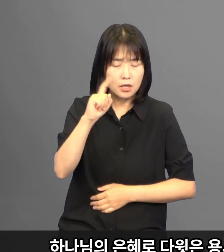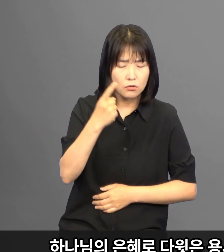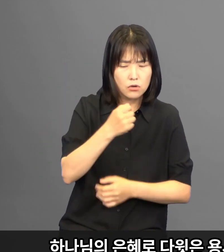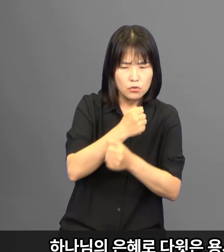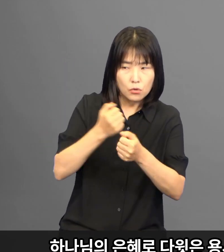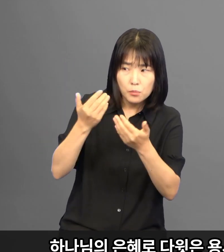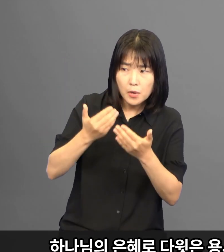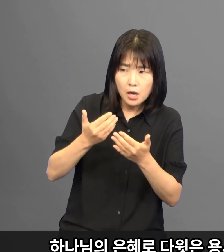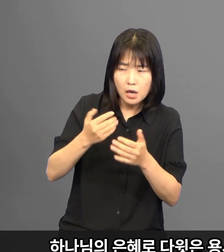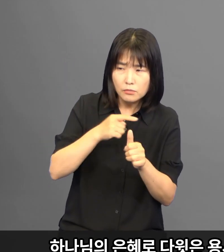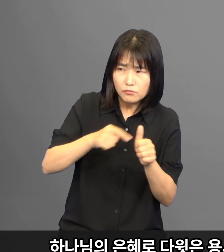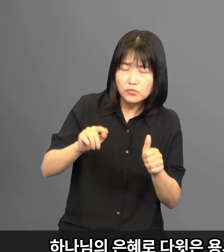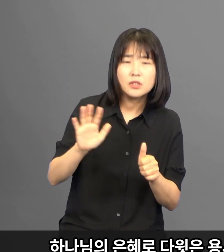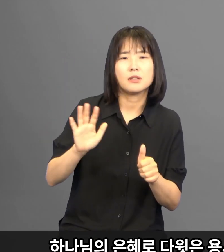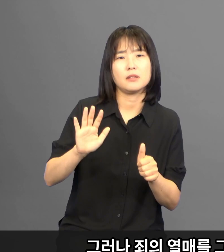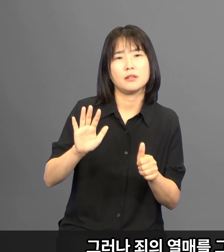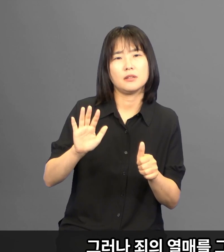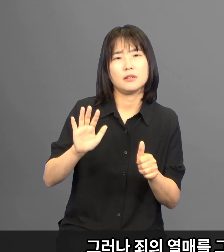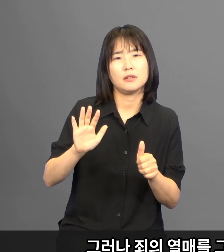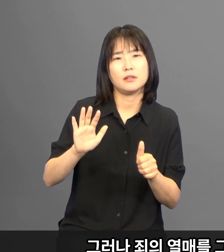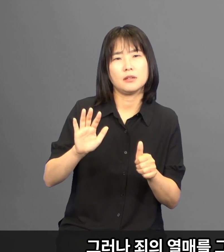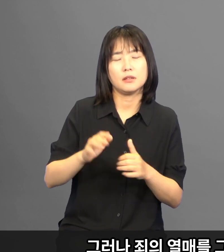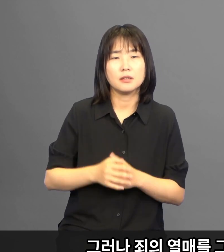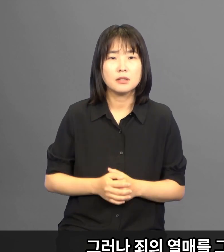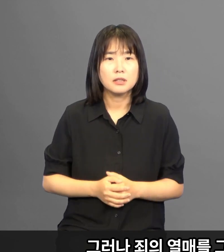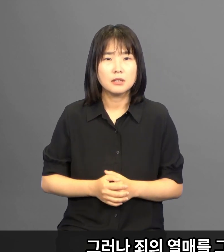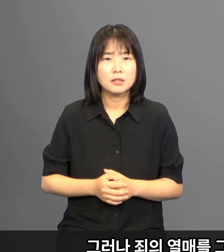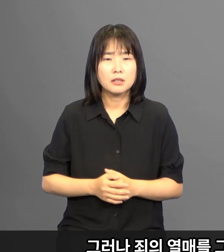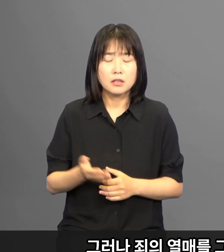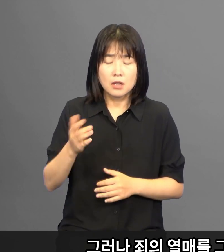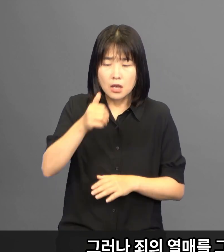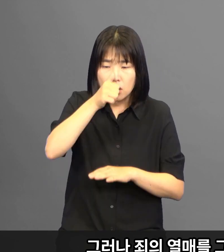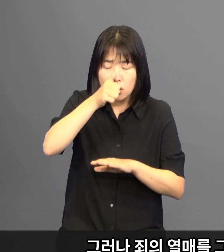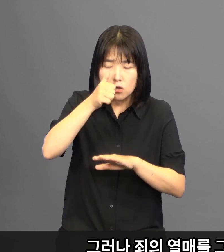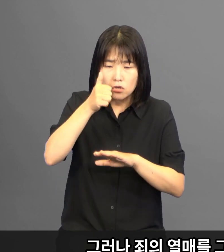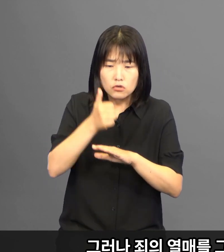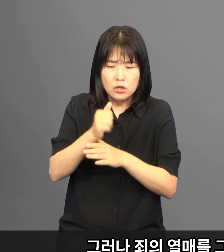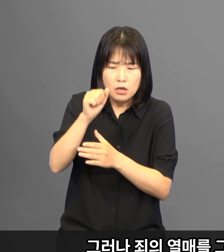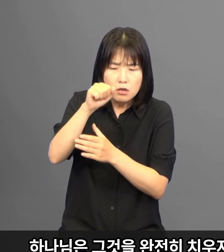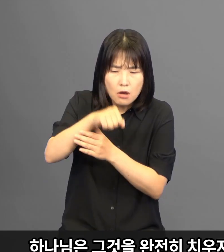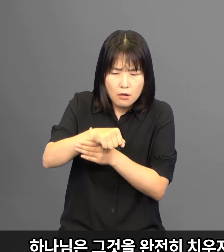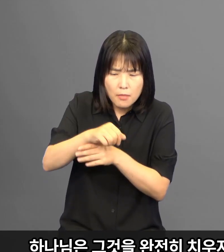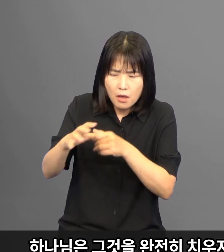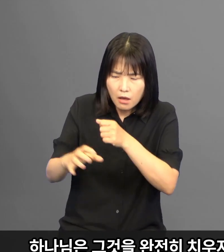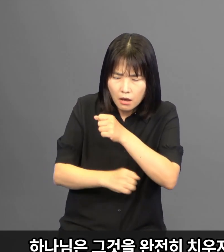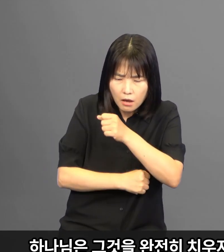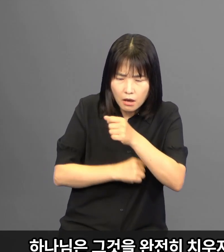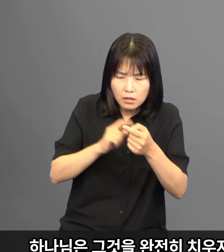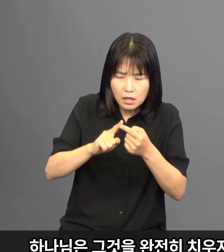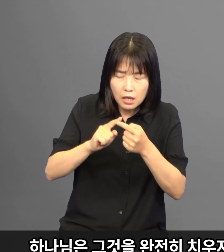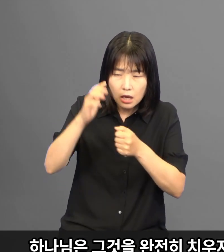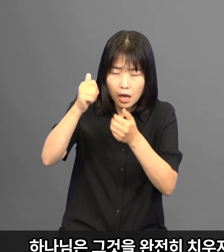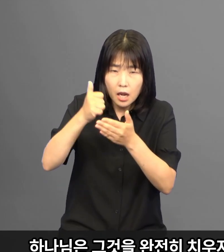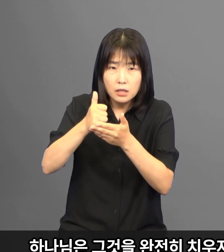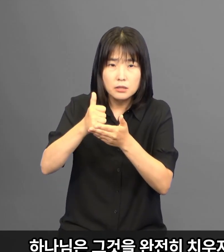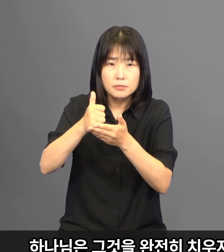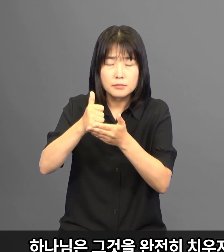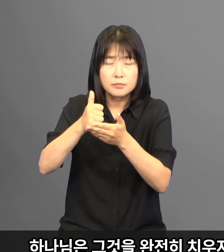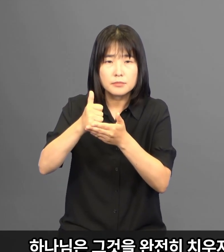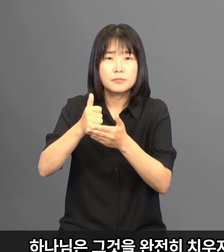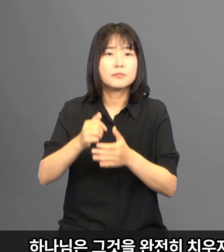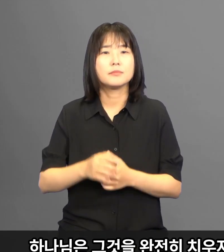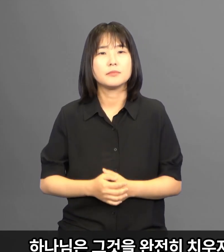받고 죽임을 당하지 않았어요. 그러나 죄의 열매를 그가 거두게 되는 것에 대해서 하나님은 그것을 완전히 치우지 않고,